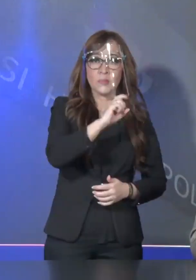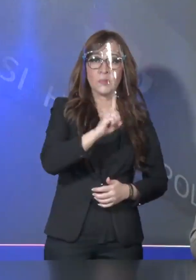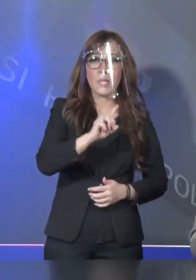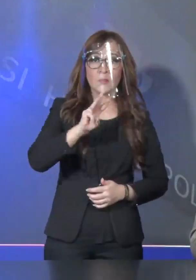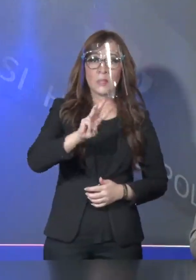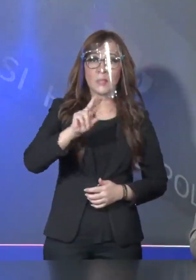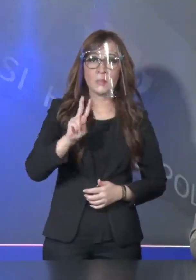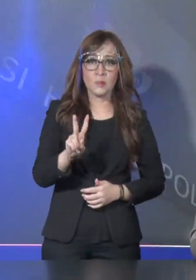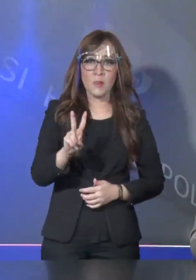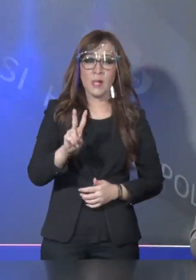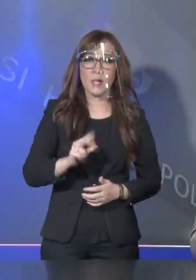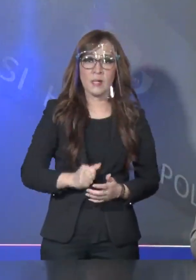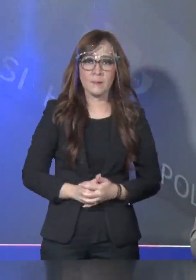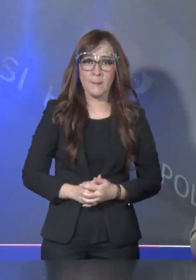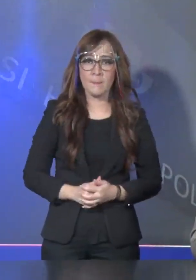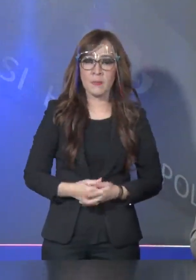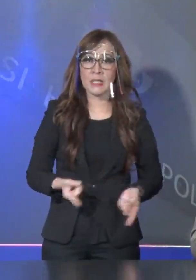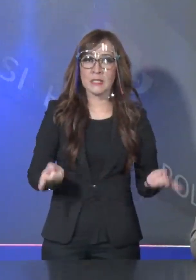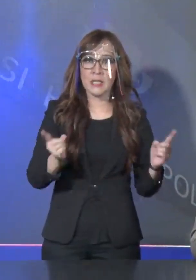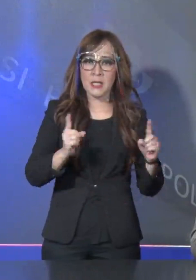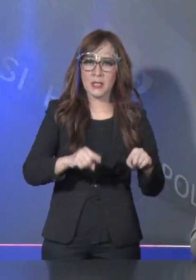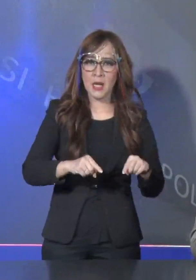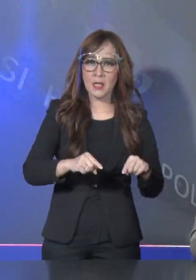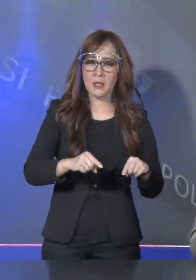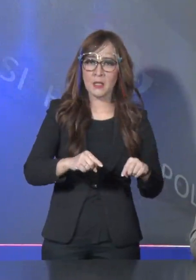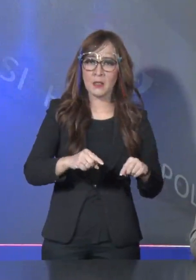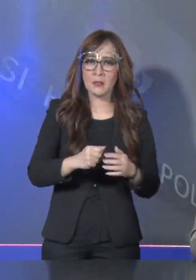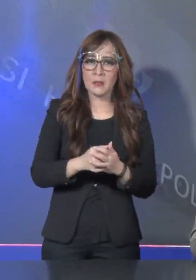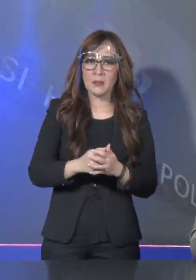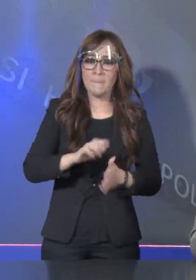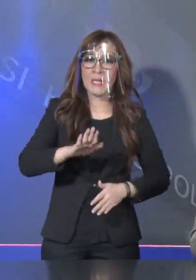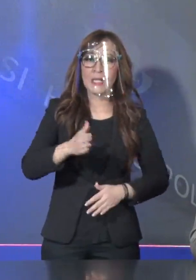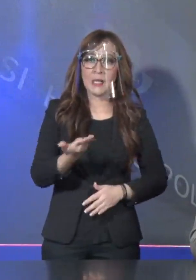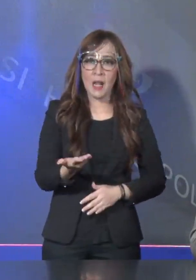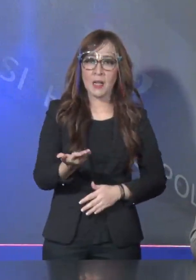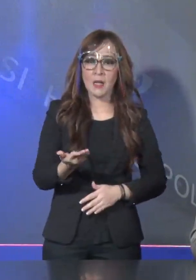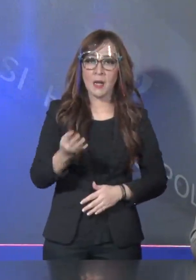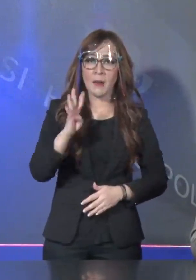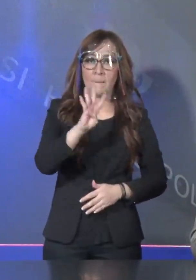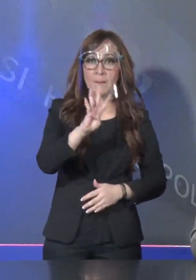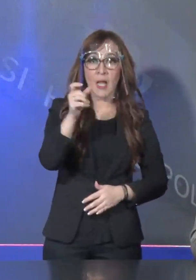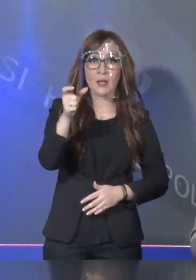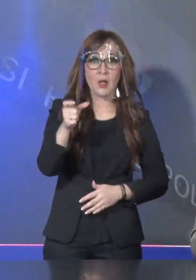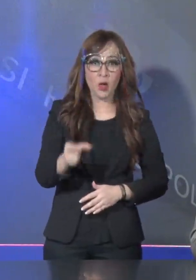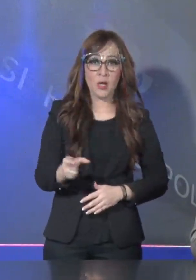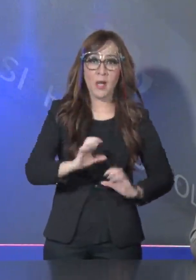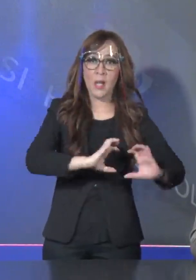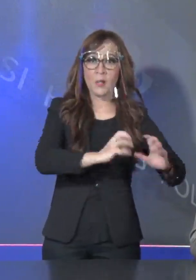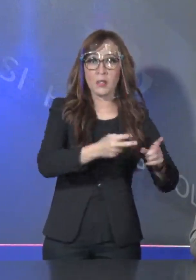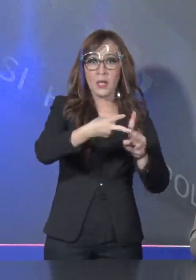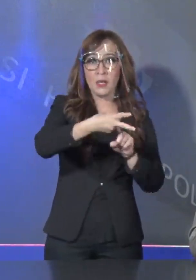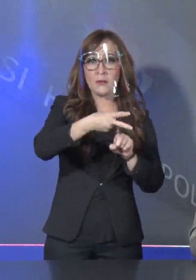0132. Ini peristiwa meninggalnya 4 anggota Front Pembela